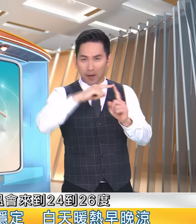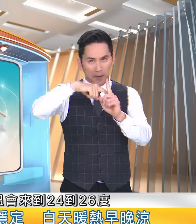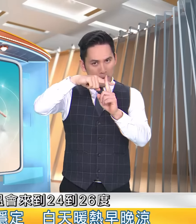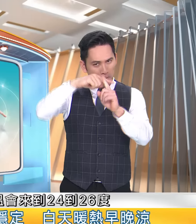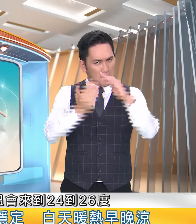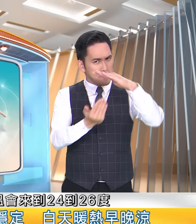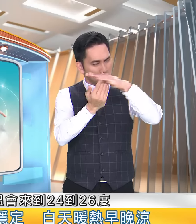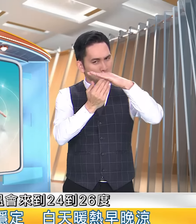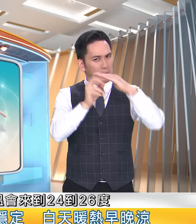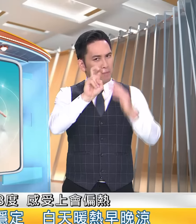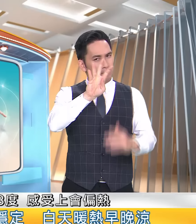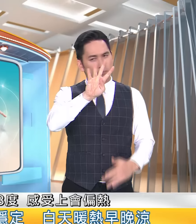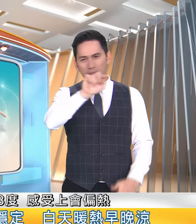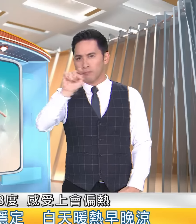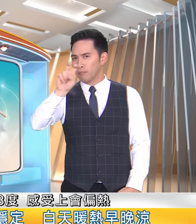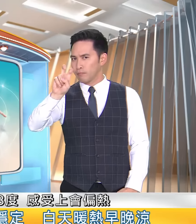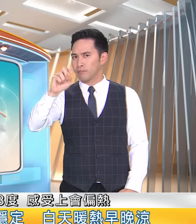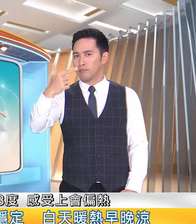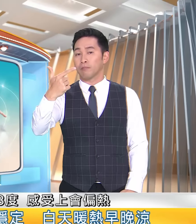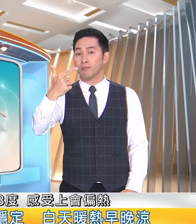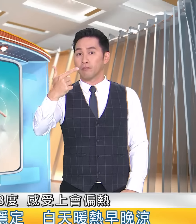24到26度，而中南部地区为